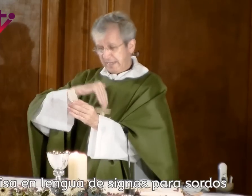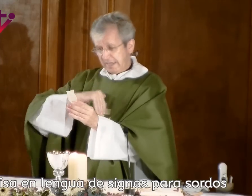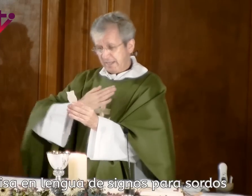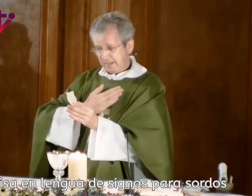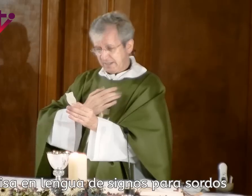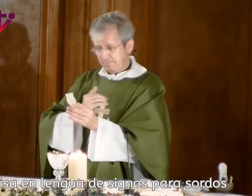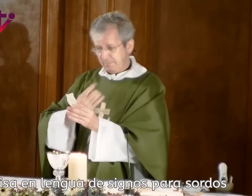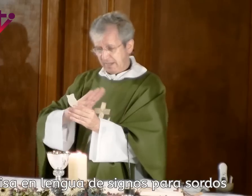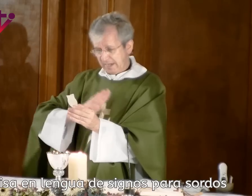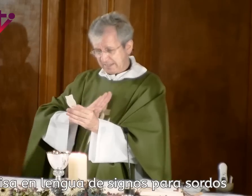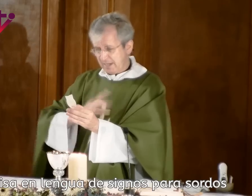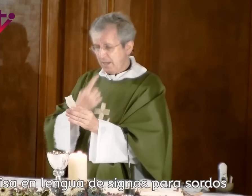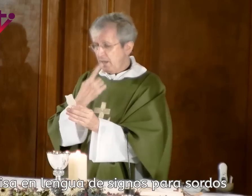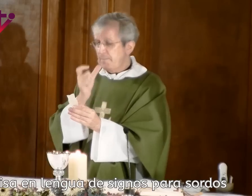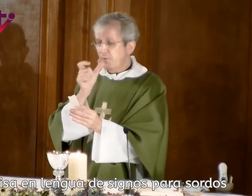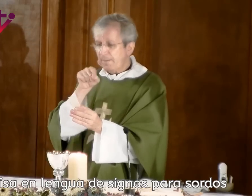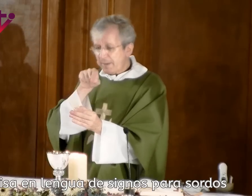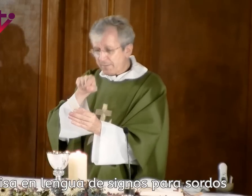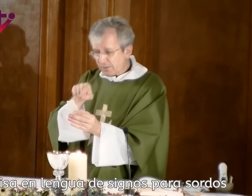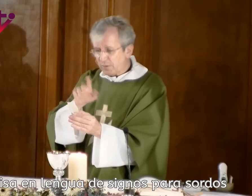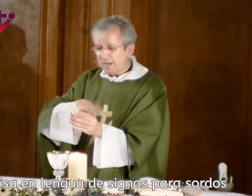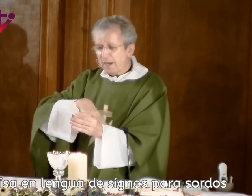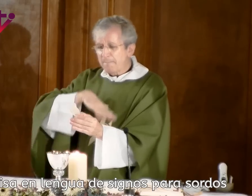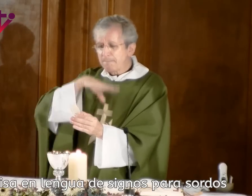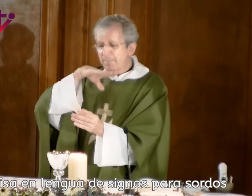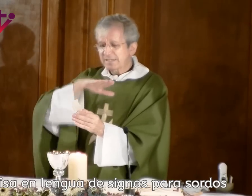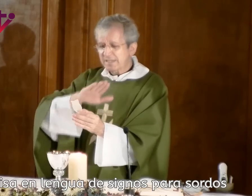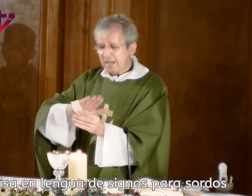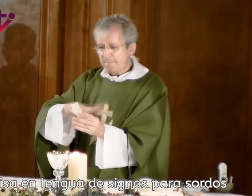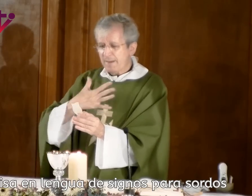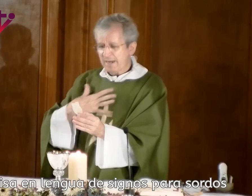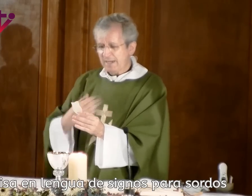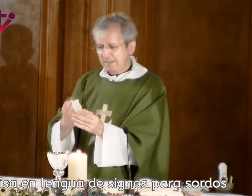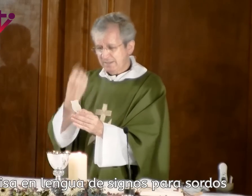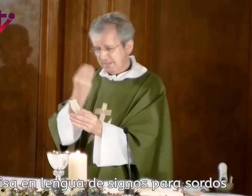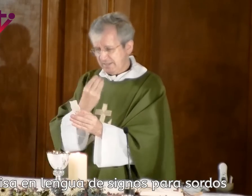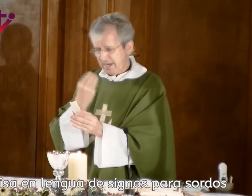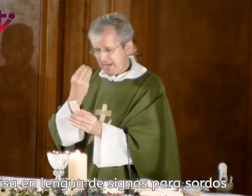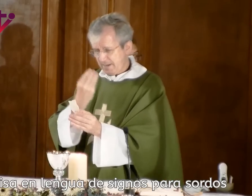que entres en mi casa, pero una palabra tuya bastará para sanarme.